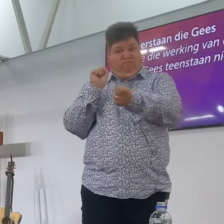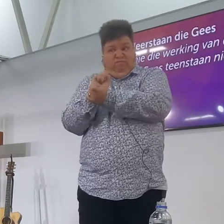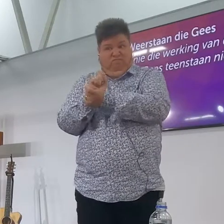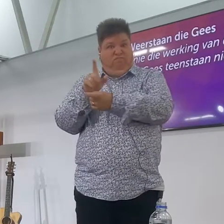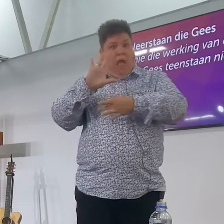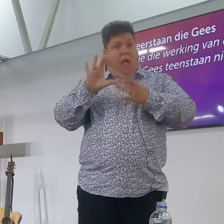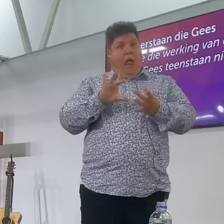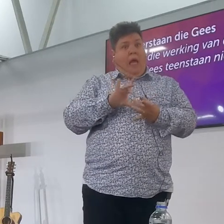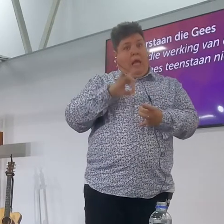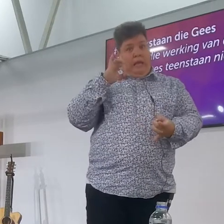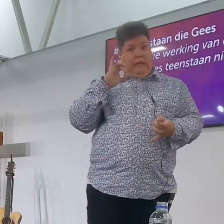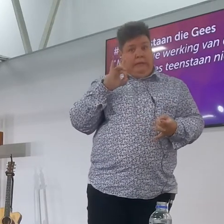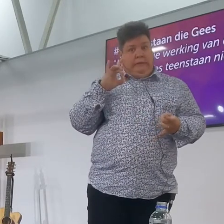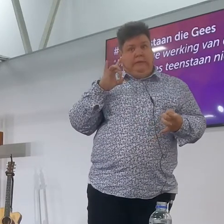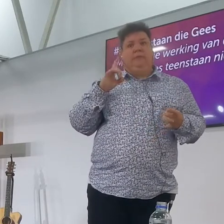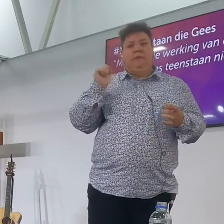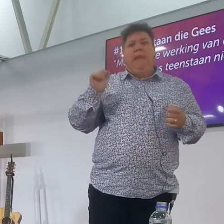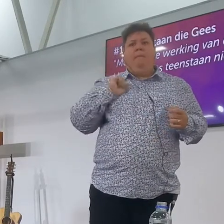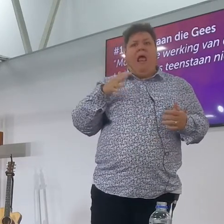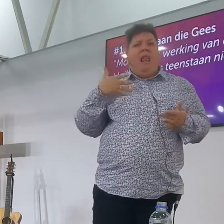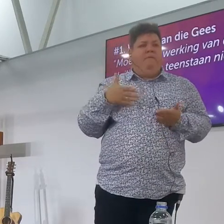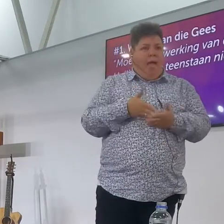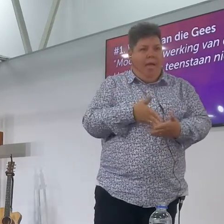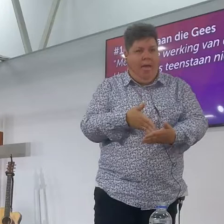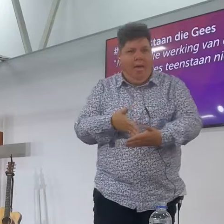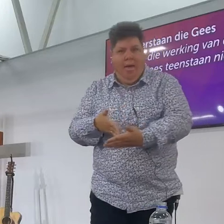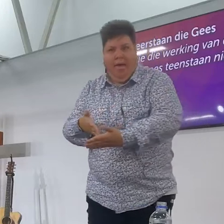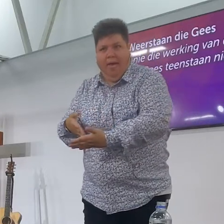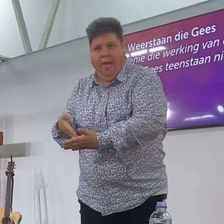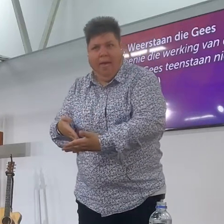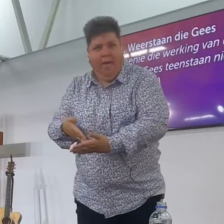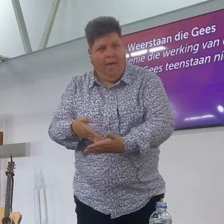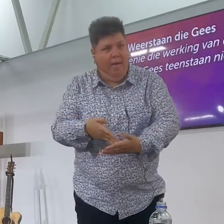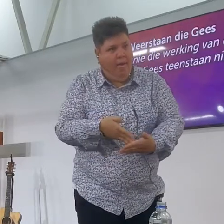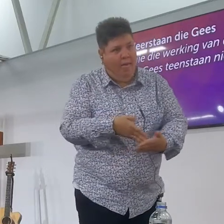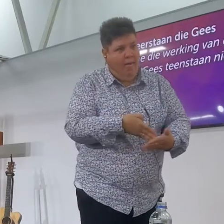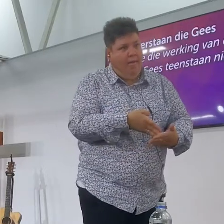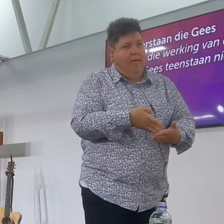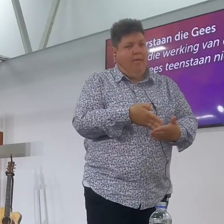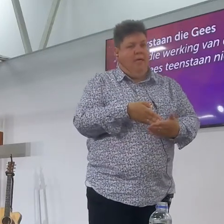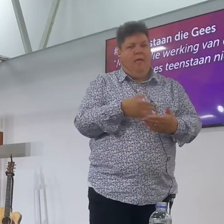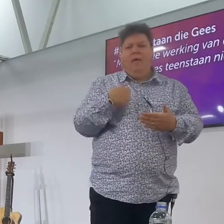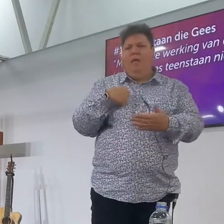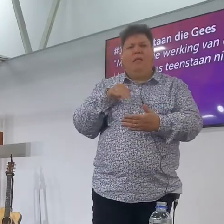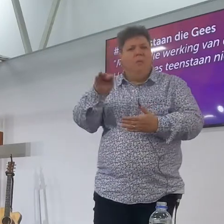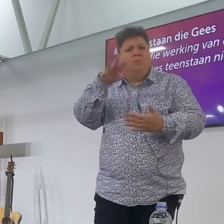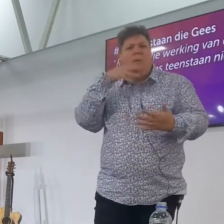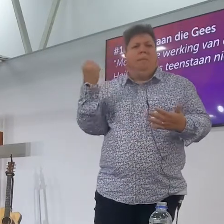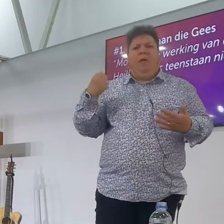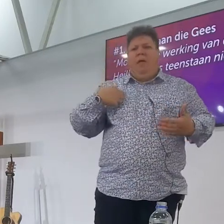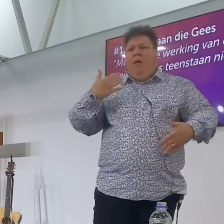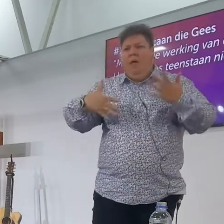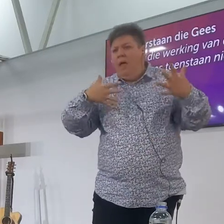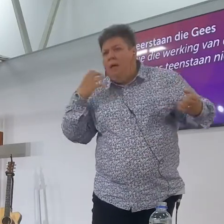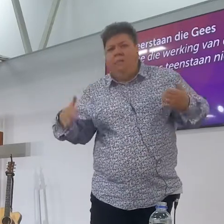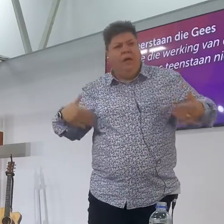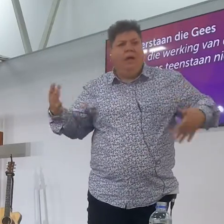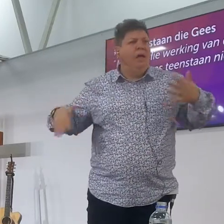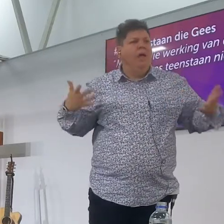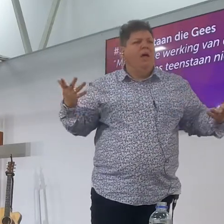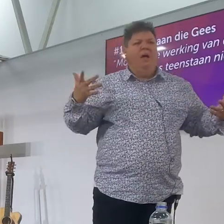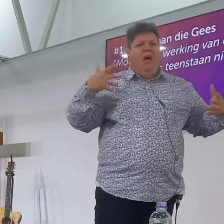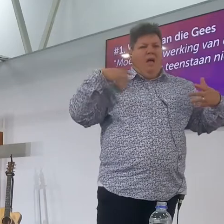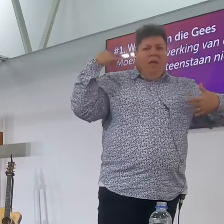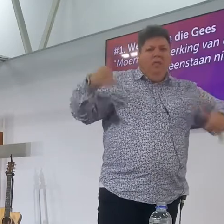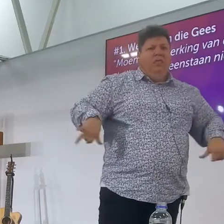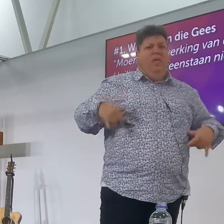natuurlik gaan ek 'n blok beleef in my geestelike groei. Natuurlik gaan ek voel ek gaan nie vorentoe in my geestelike lewe nie. En daarom moet ek kyk